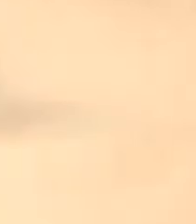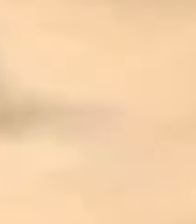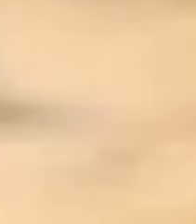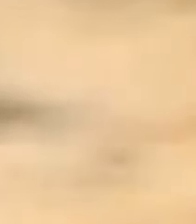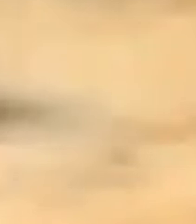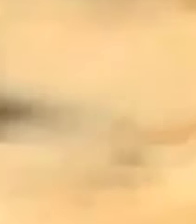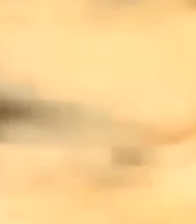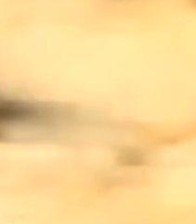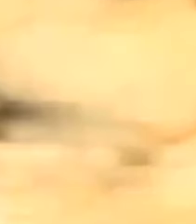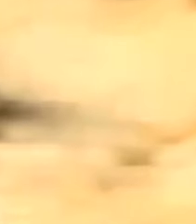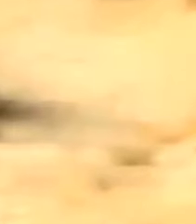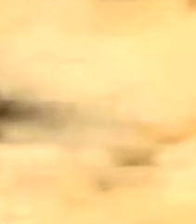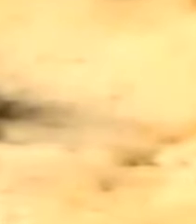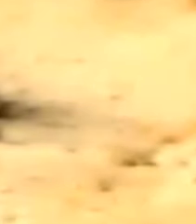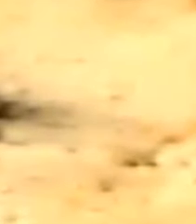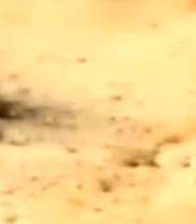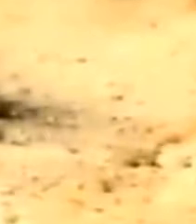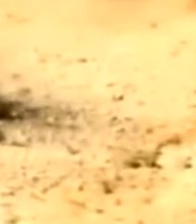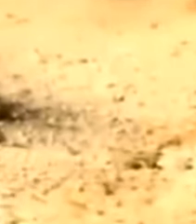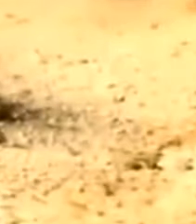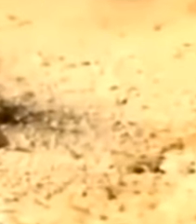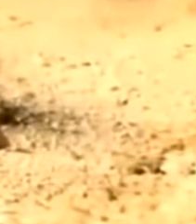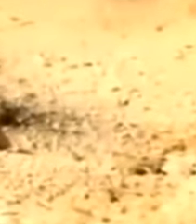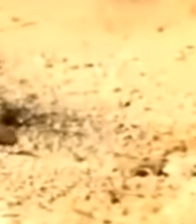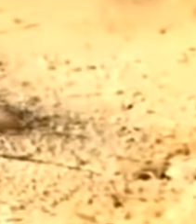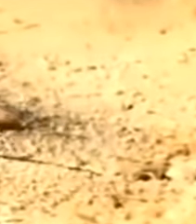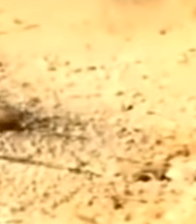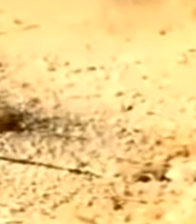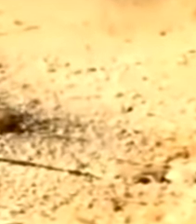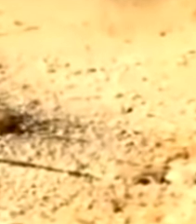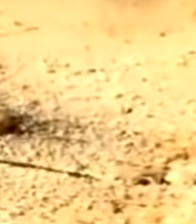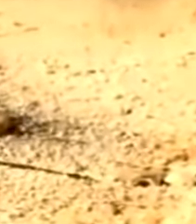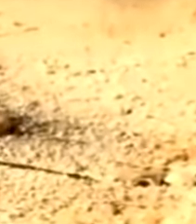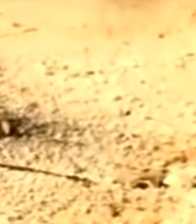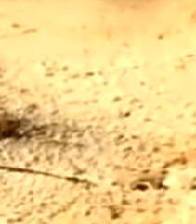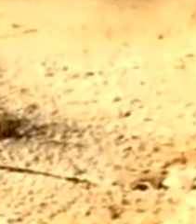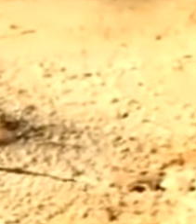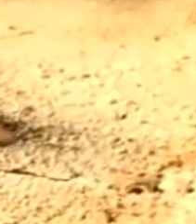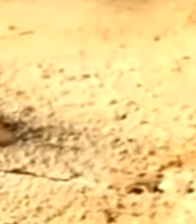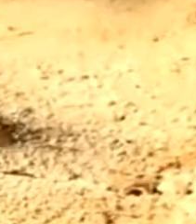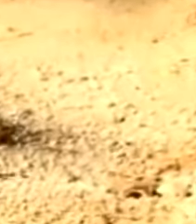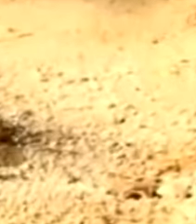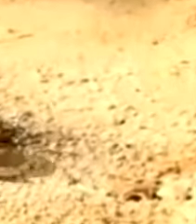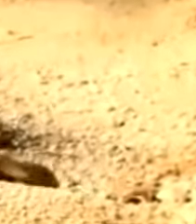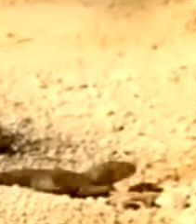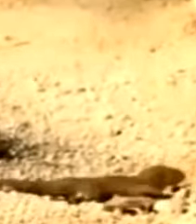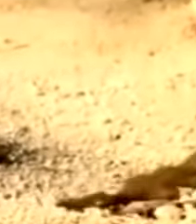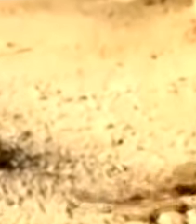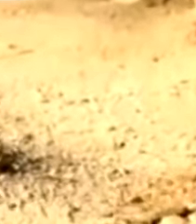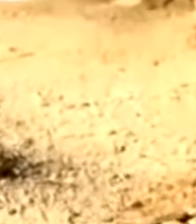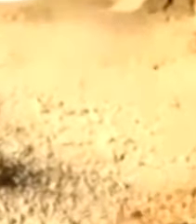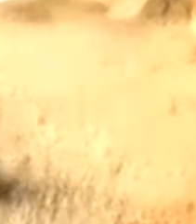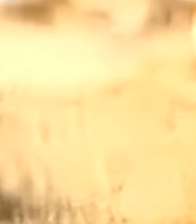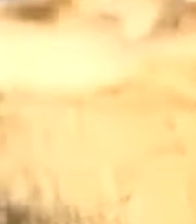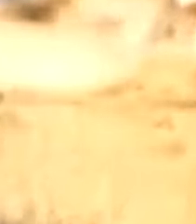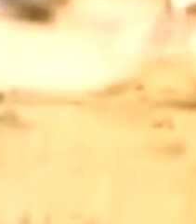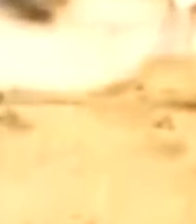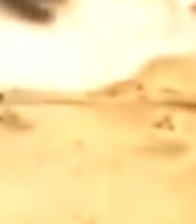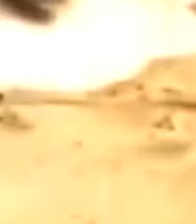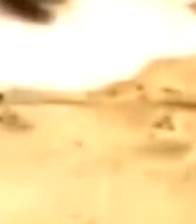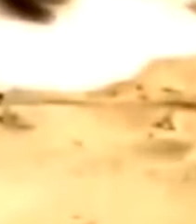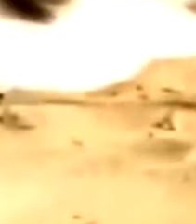tempo, se adaptando à forte luz, o prisioneiro libertado